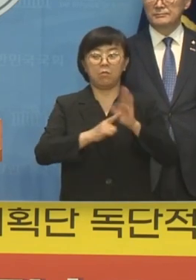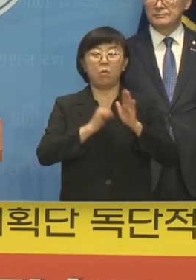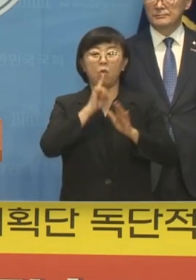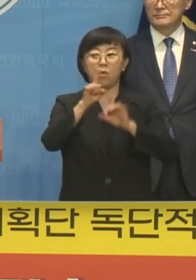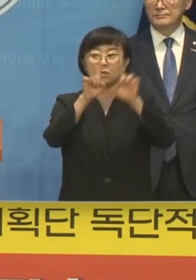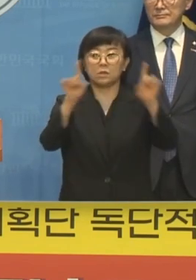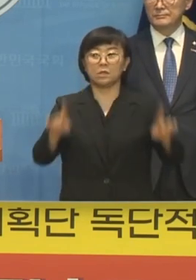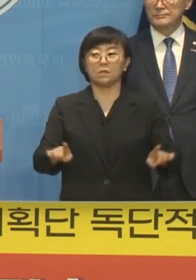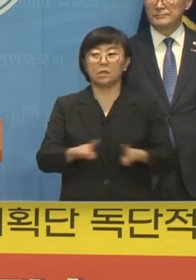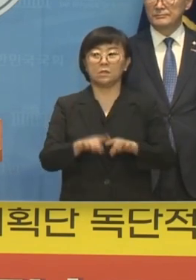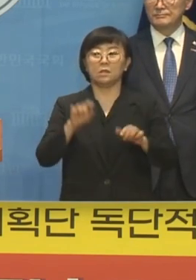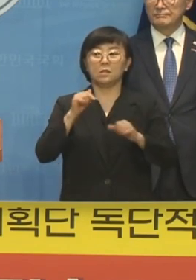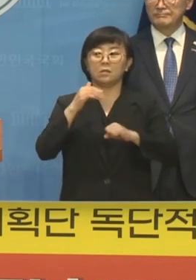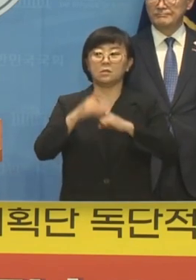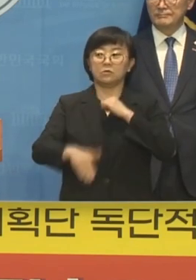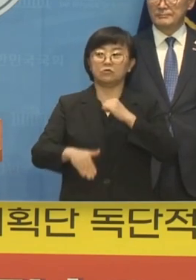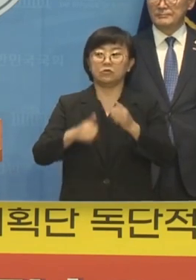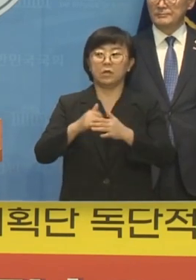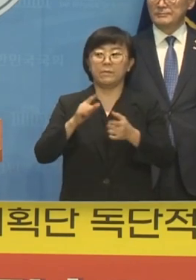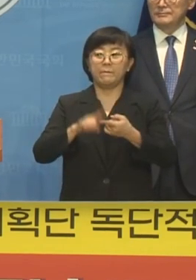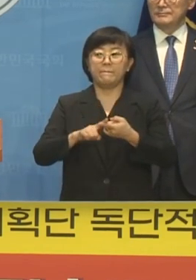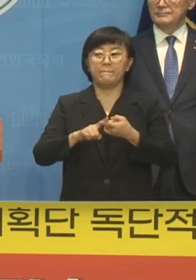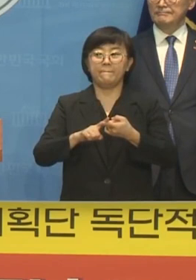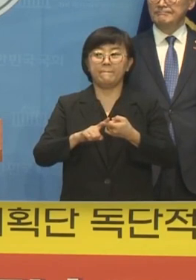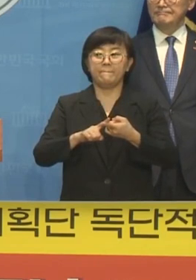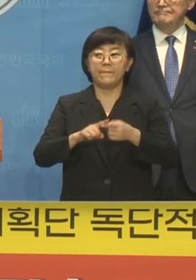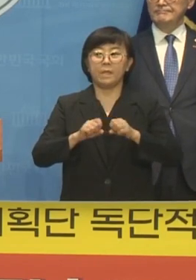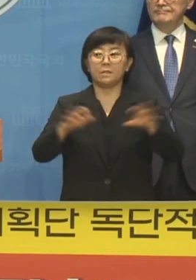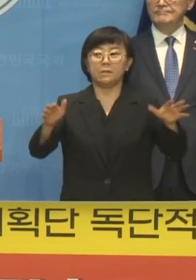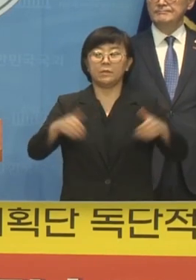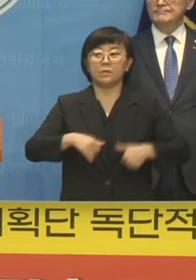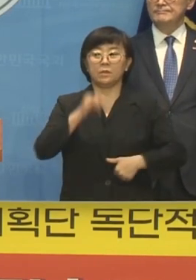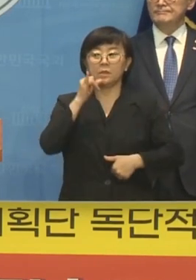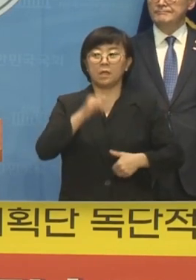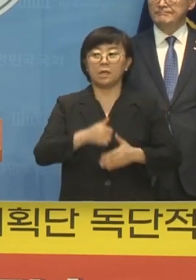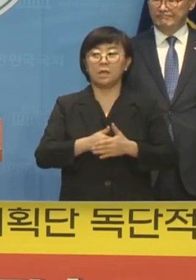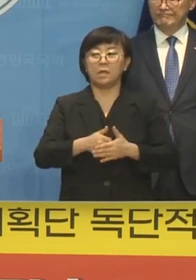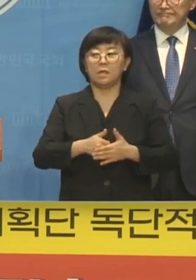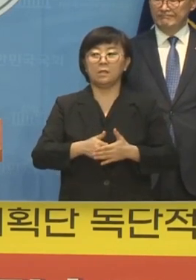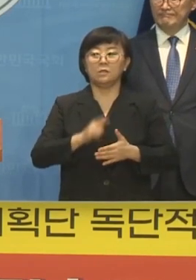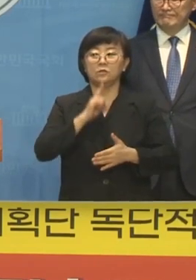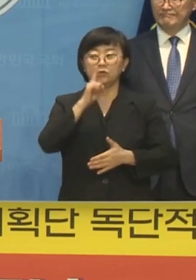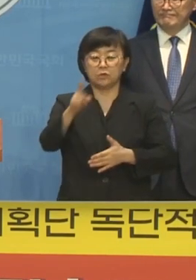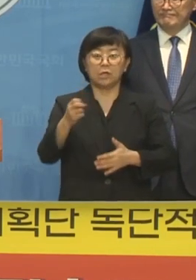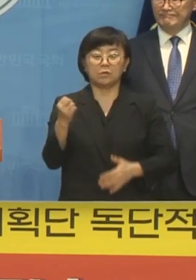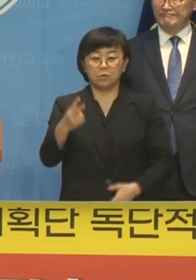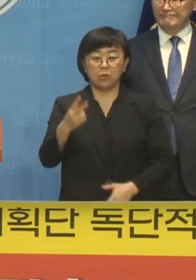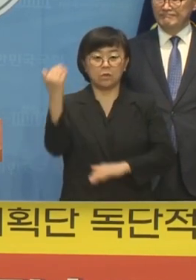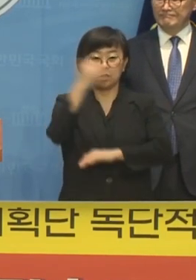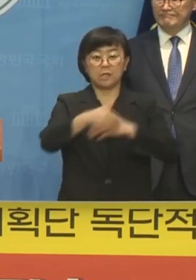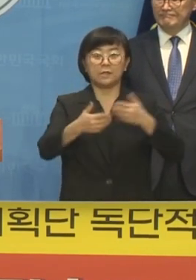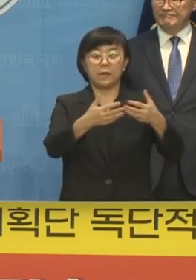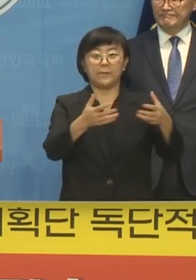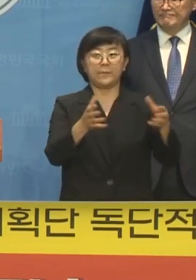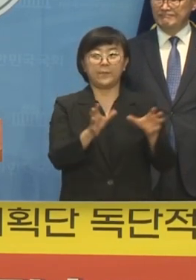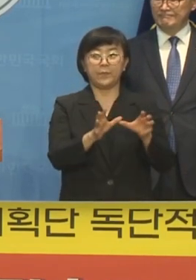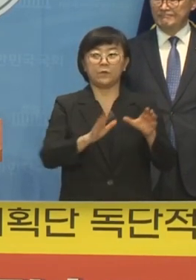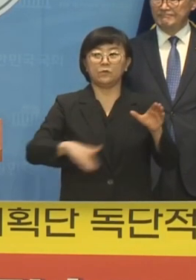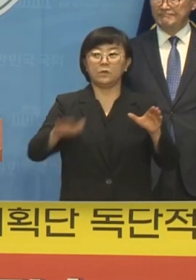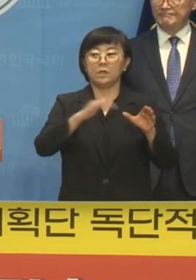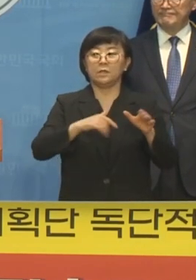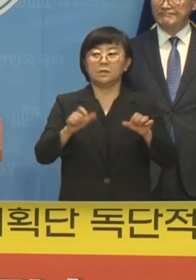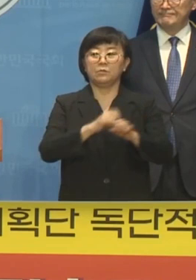기획단이 이렇게 될 바에는 해체해야 된다를 주장하고, 또 기획단은